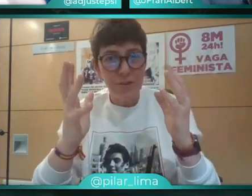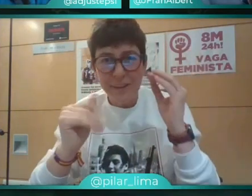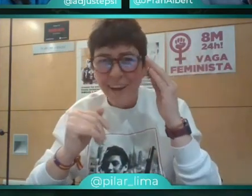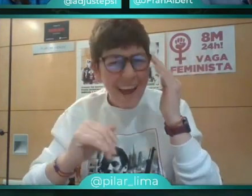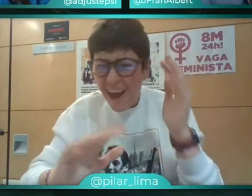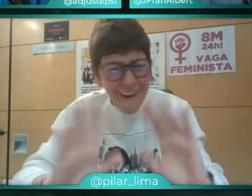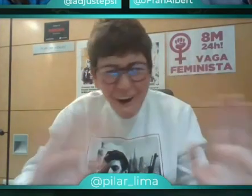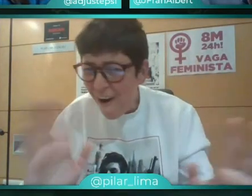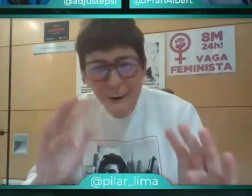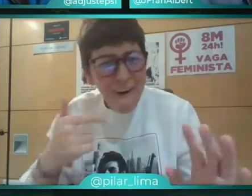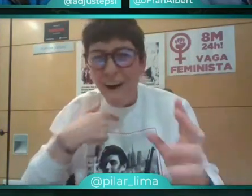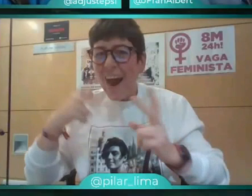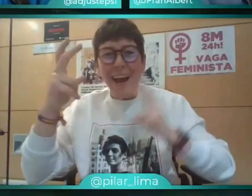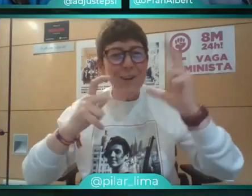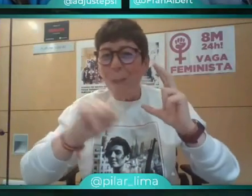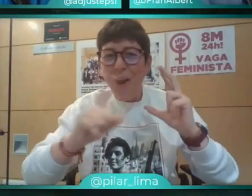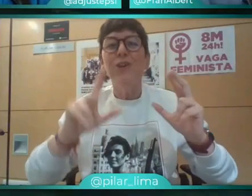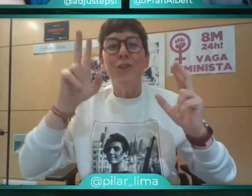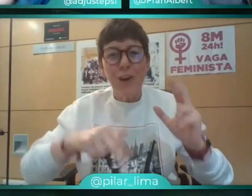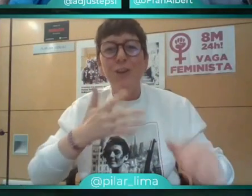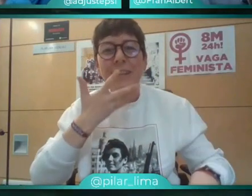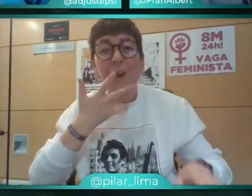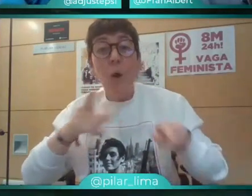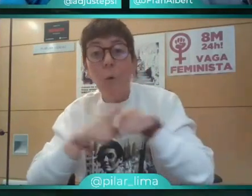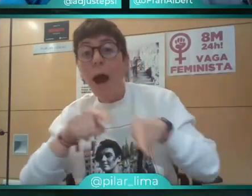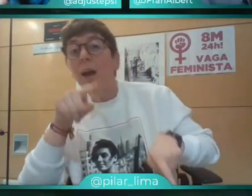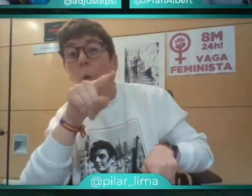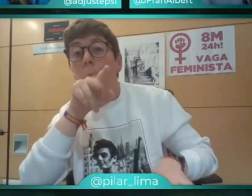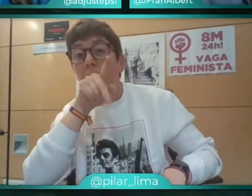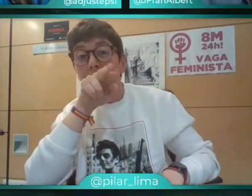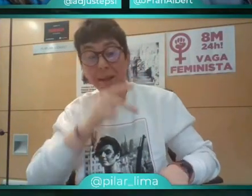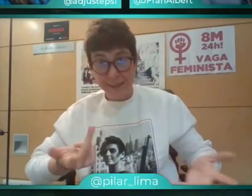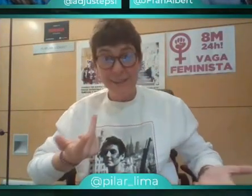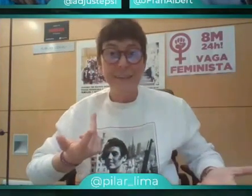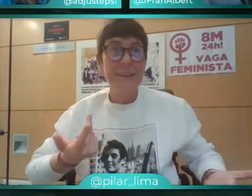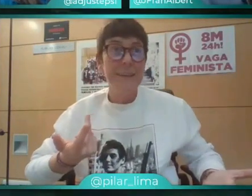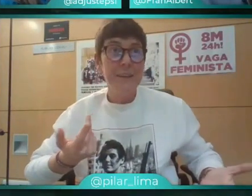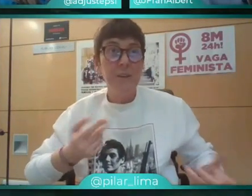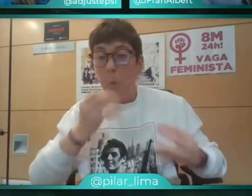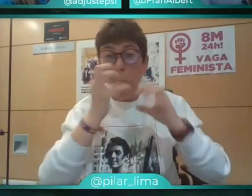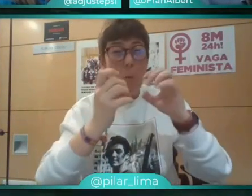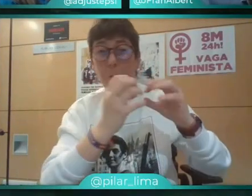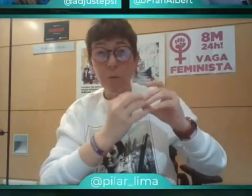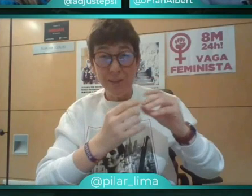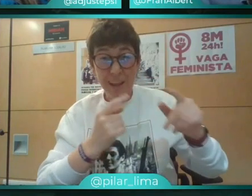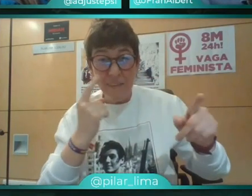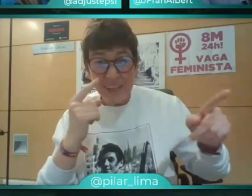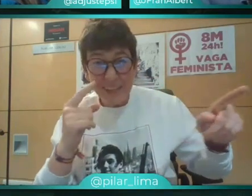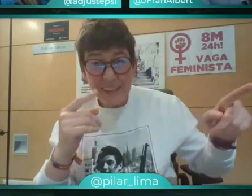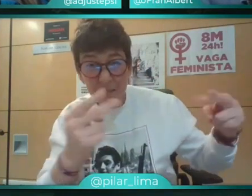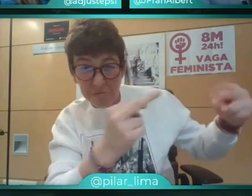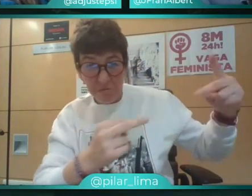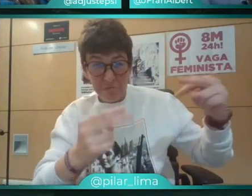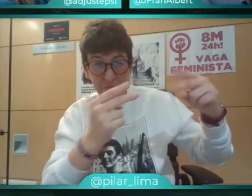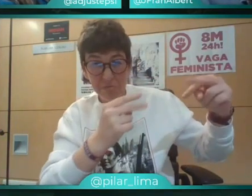el pilar Lima está haciendo gestos y no los entiendo pero me molestan y yo no estoy haciendo gestos estoy haciendo signos igual que